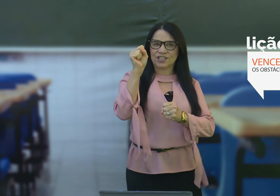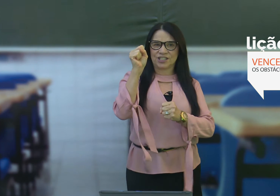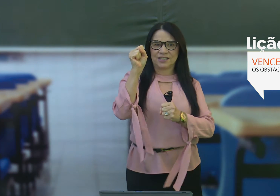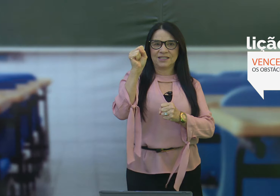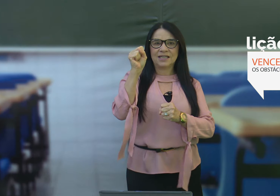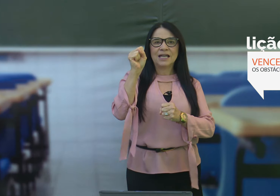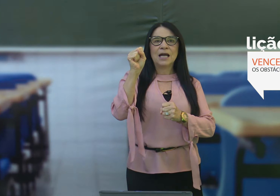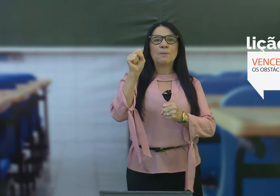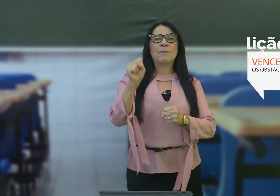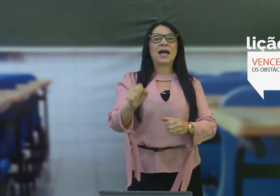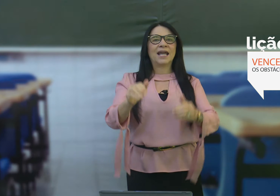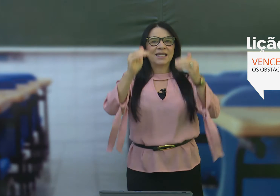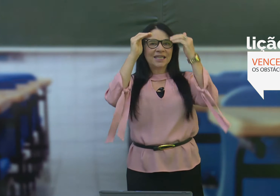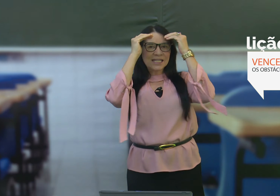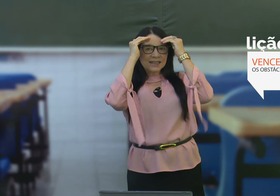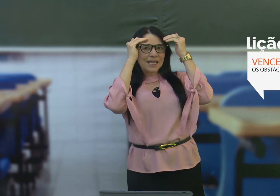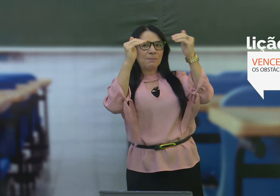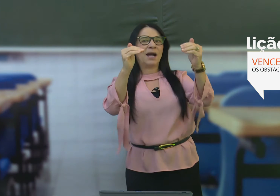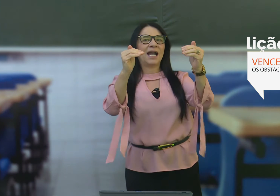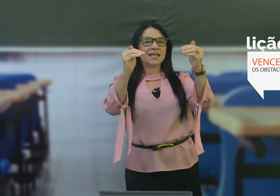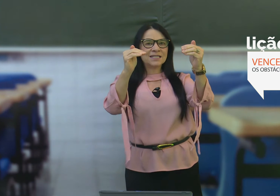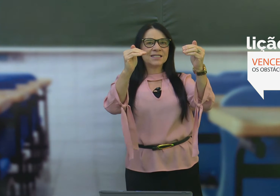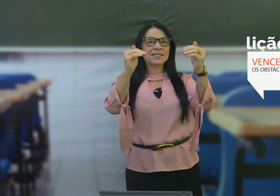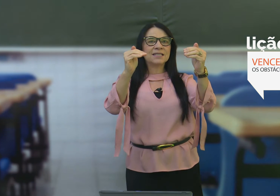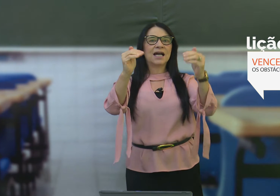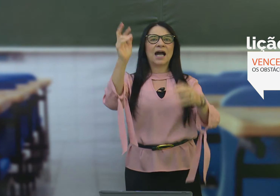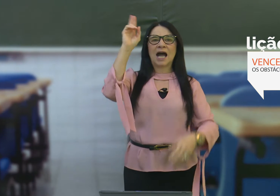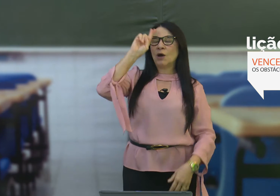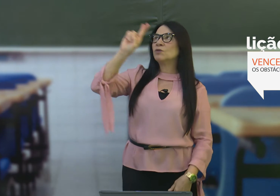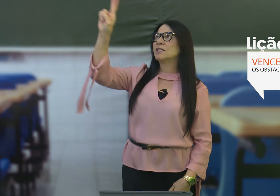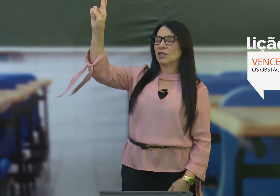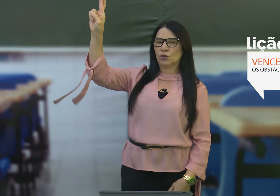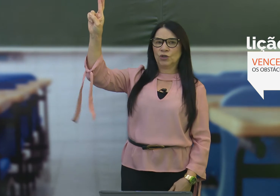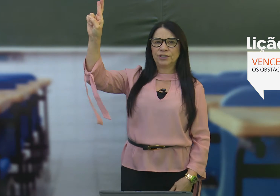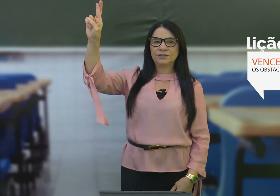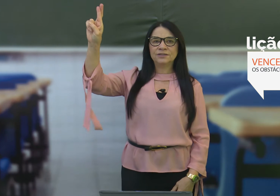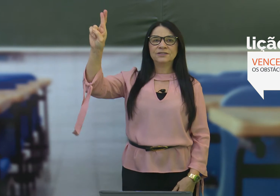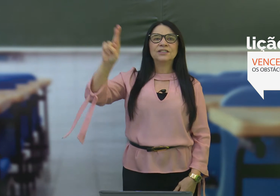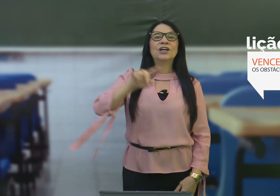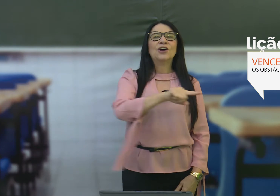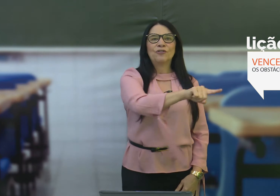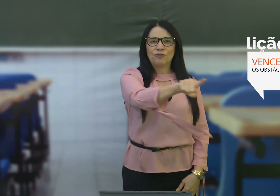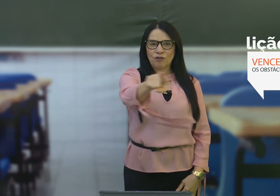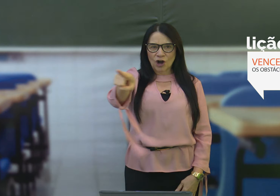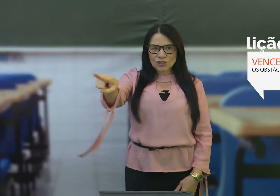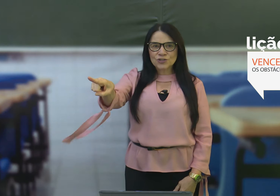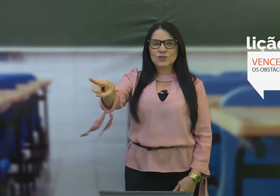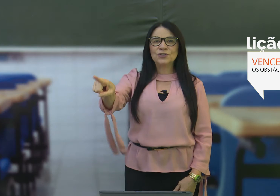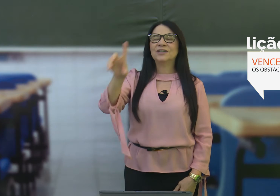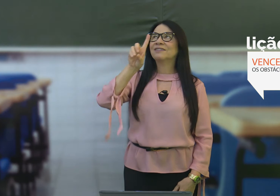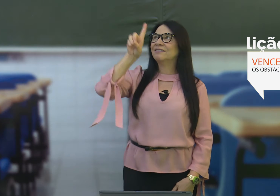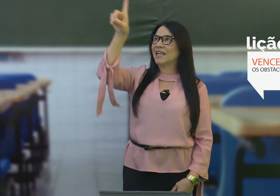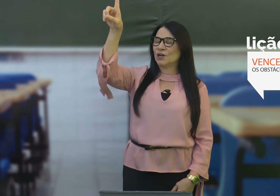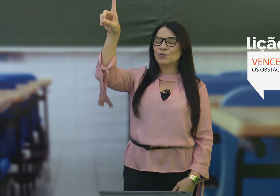forte, para que temais ao Senhor, vosso